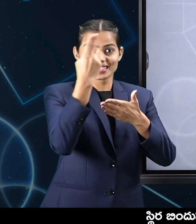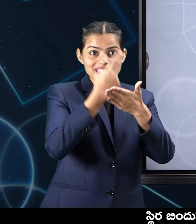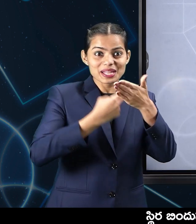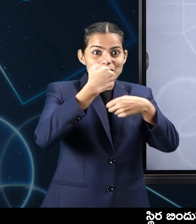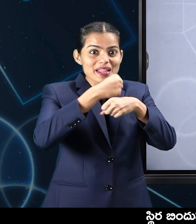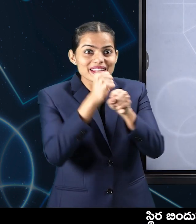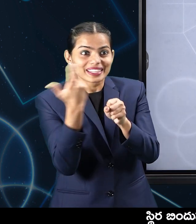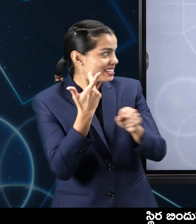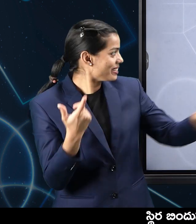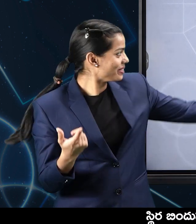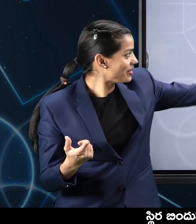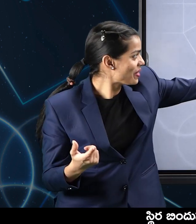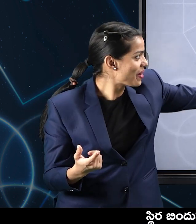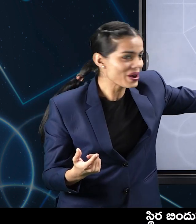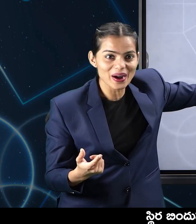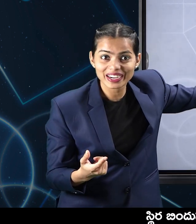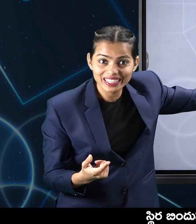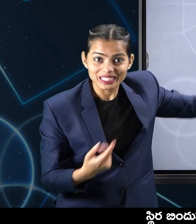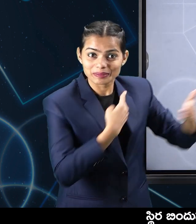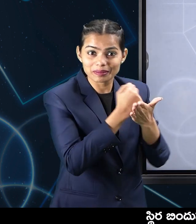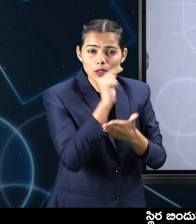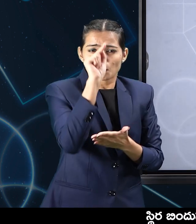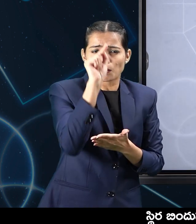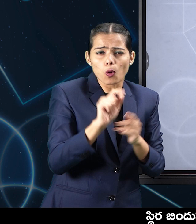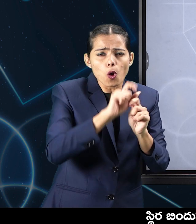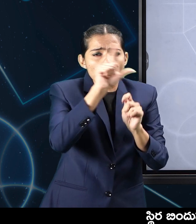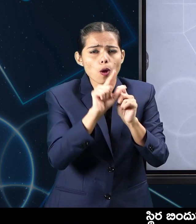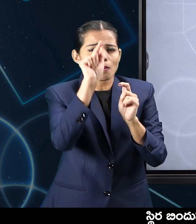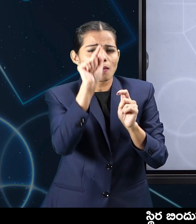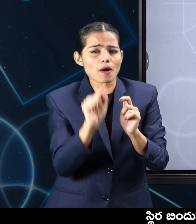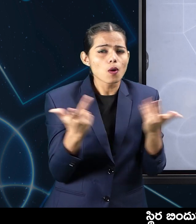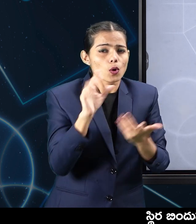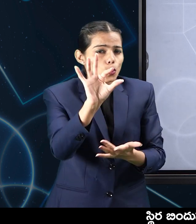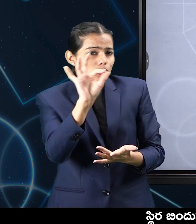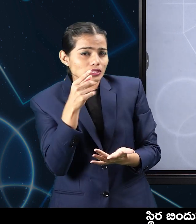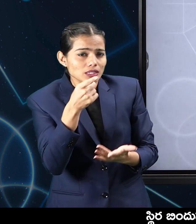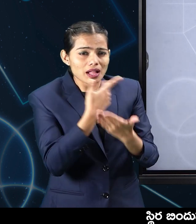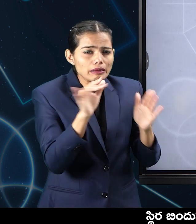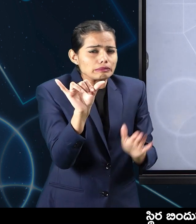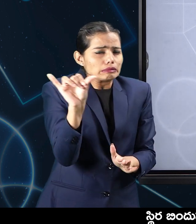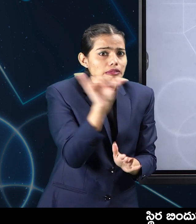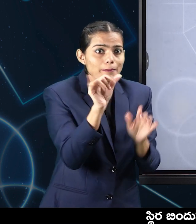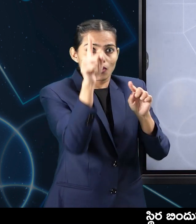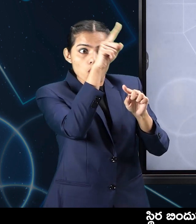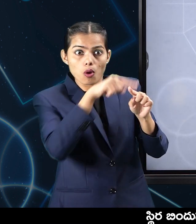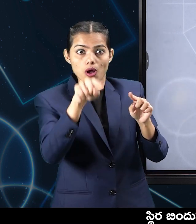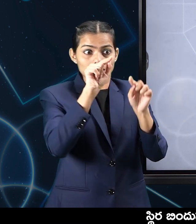స్థిర బిందువు నుండి ఒకే దూరంలో ఉన్న అన్ని బిందువులచే రూపొందించబడిన బొమ్మను సర్కిల్ అంటారు.